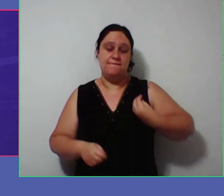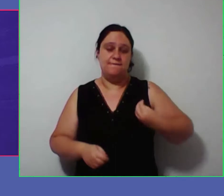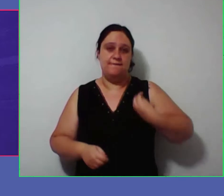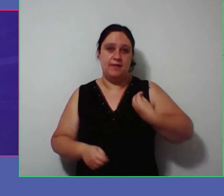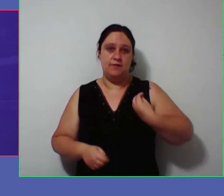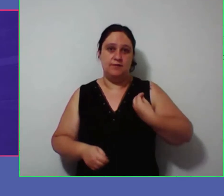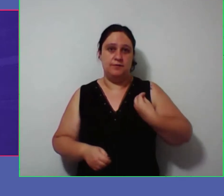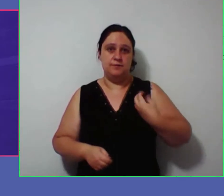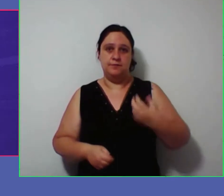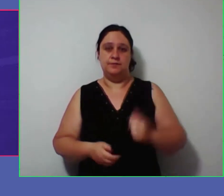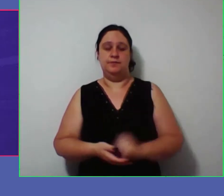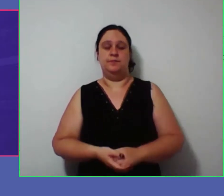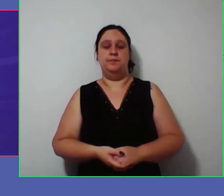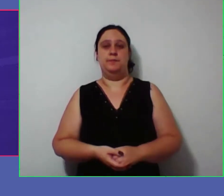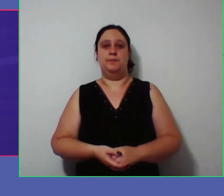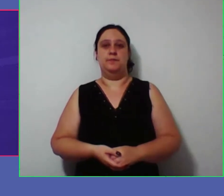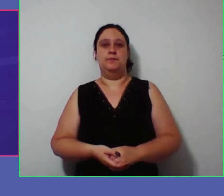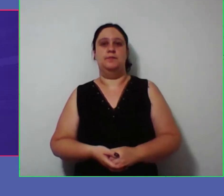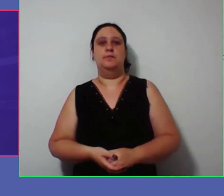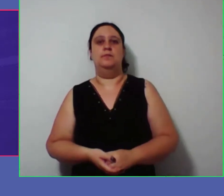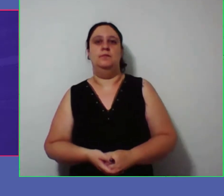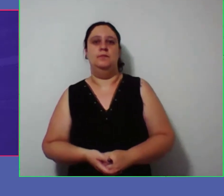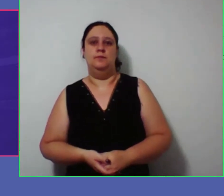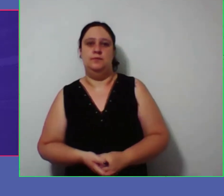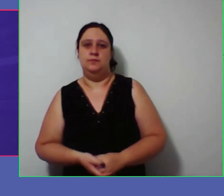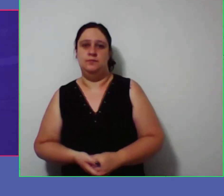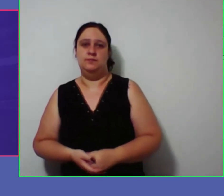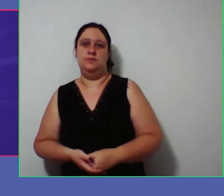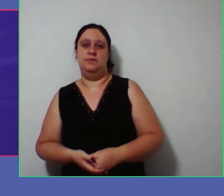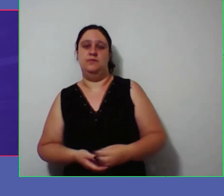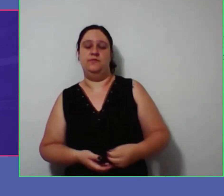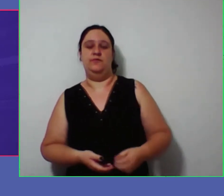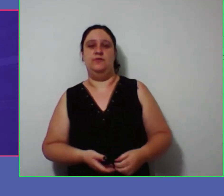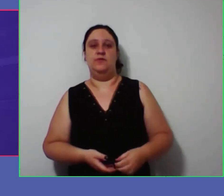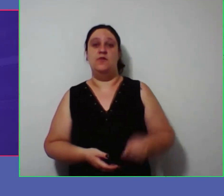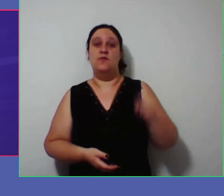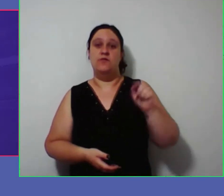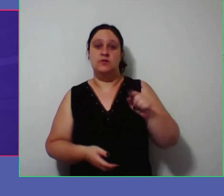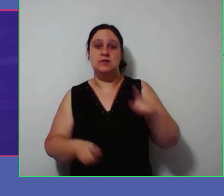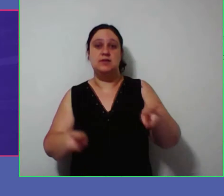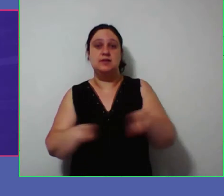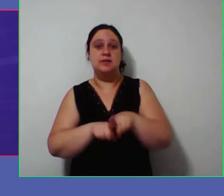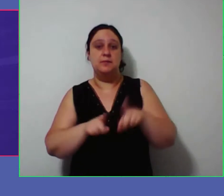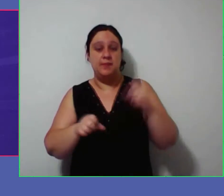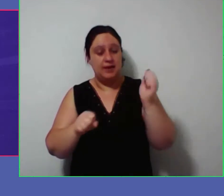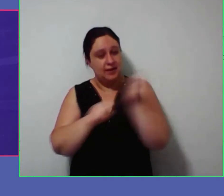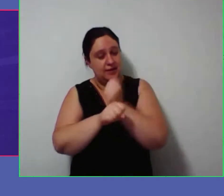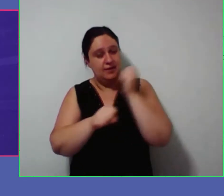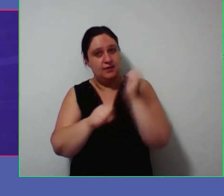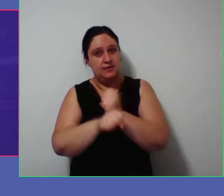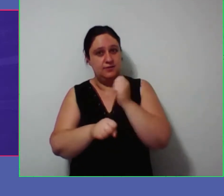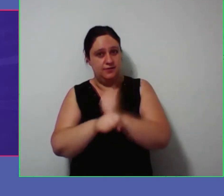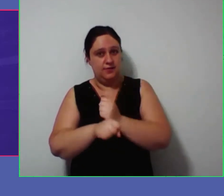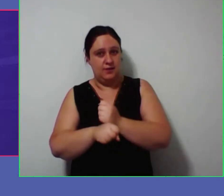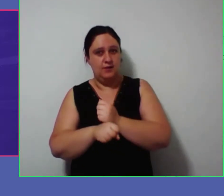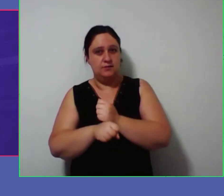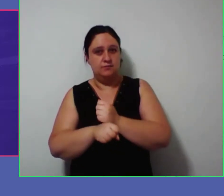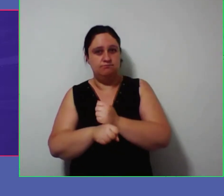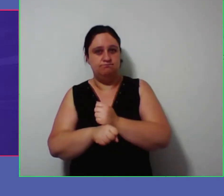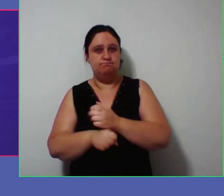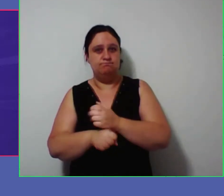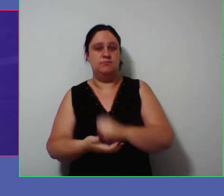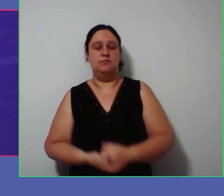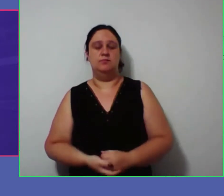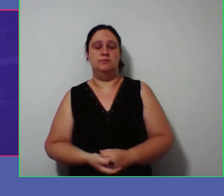litos, que vivem, sois edificados. Vocês perceberam? Nós